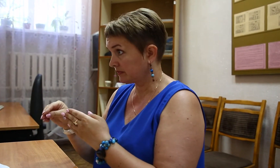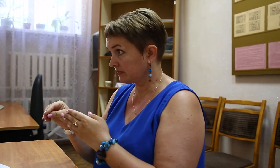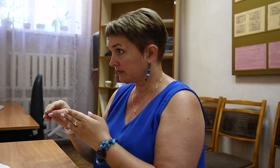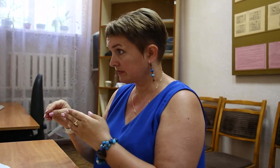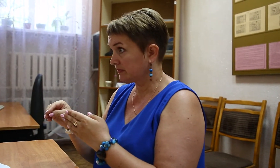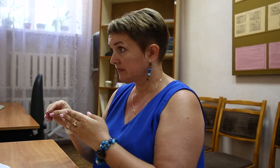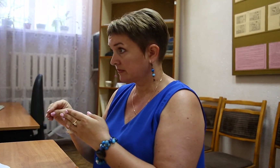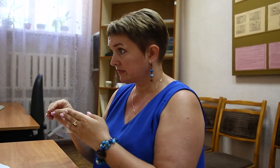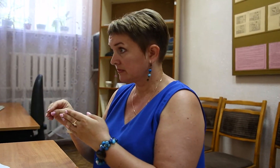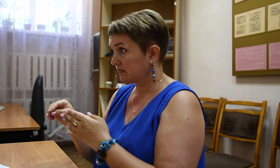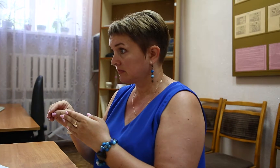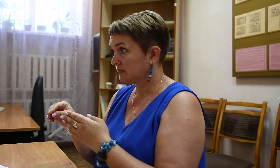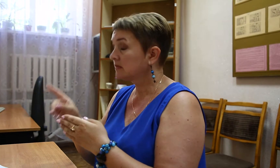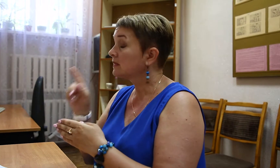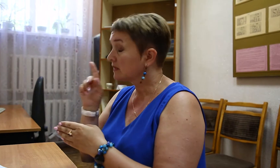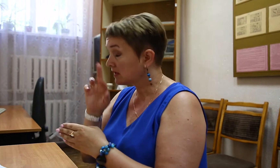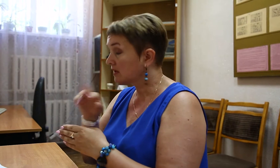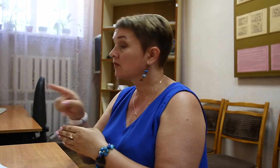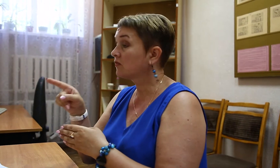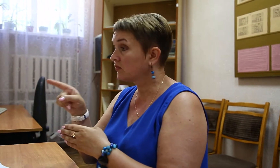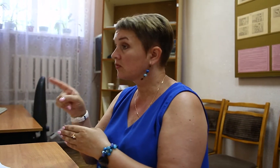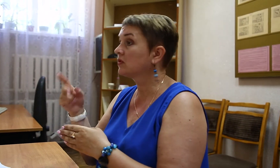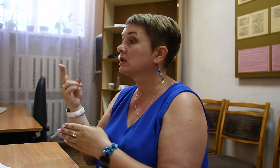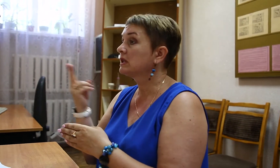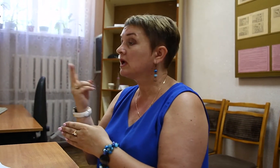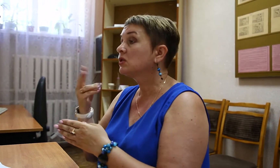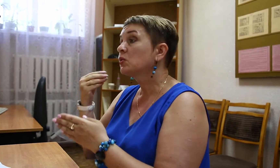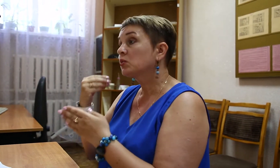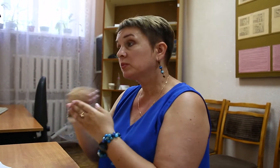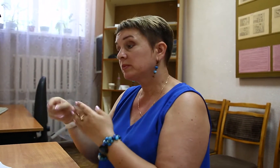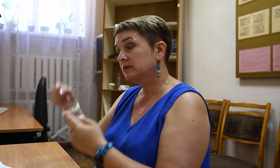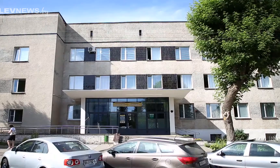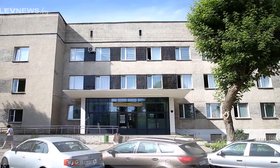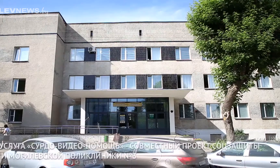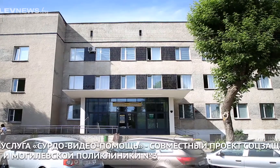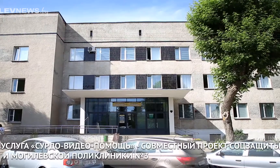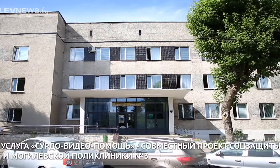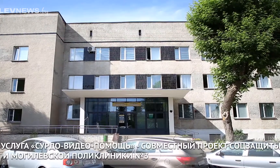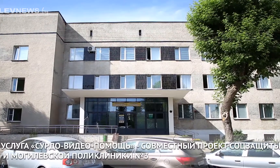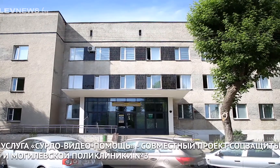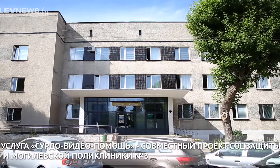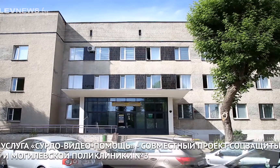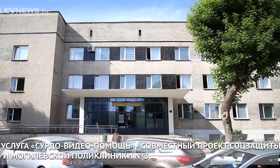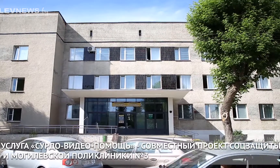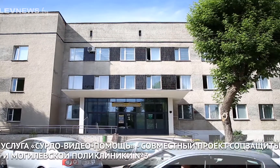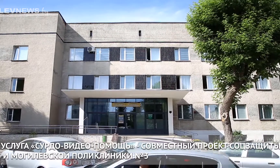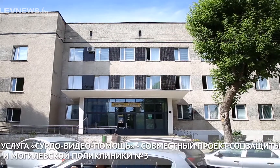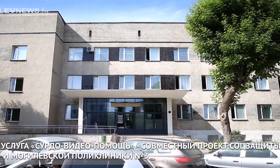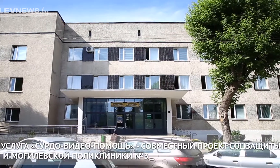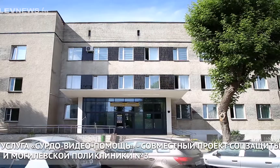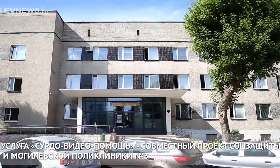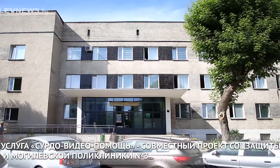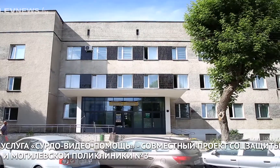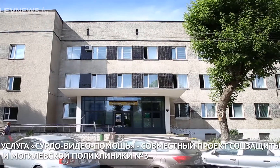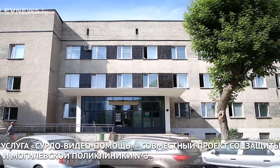то есть постоянно с ними общаюсь. А сейчас новая услуга через третью поликлинику, скайп, они со мной тоже связываются.